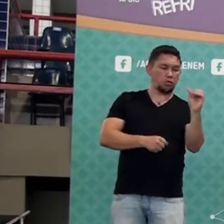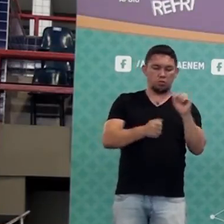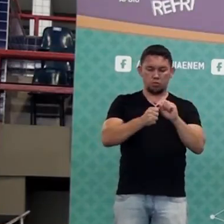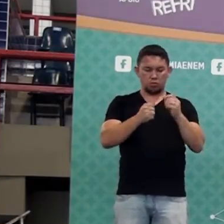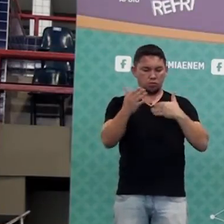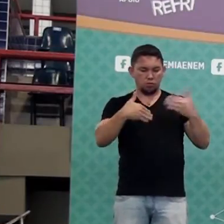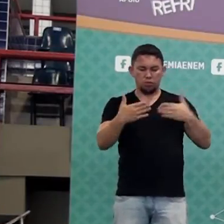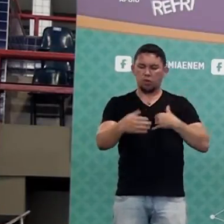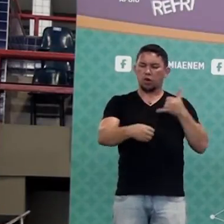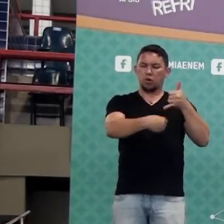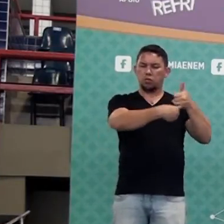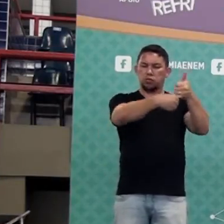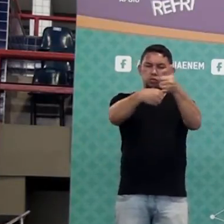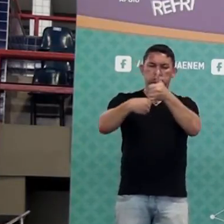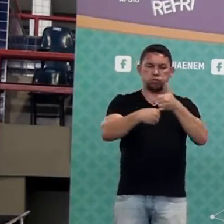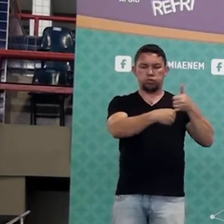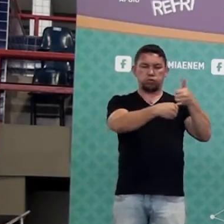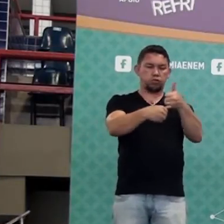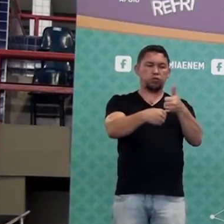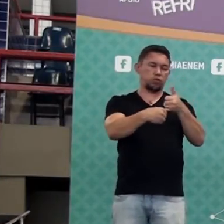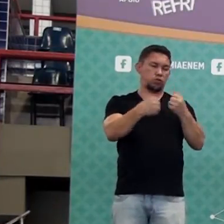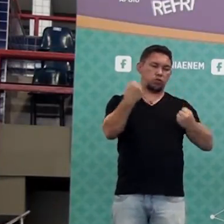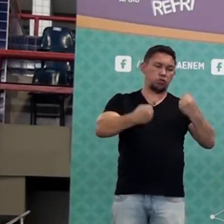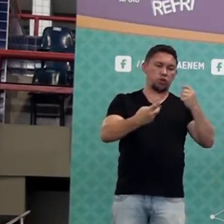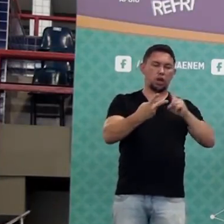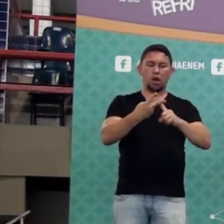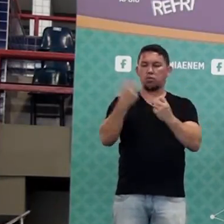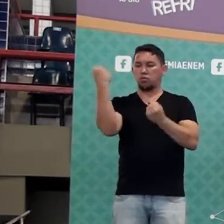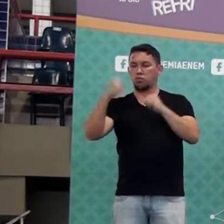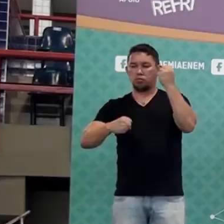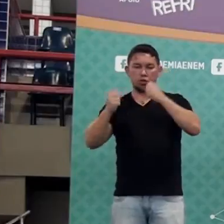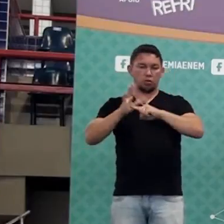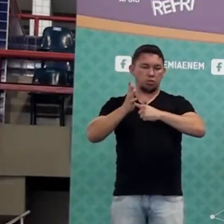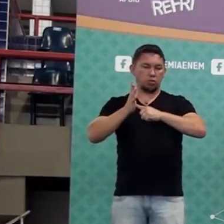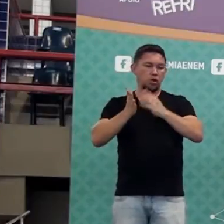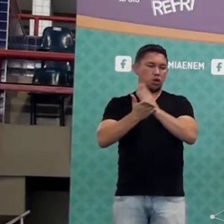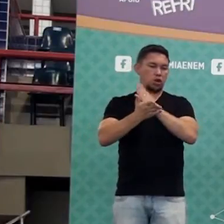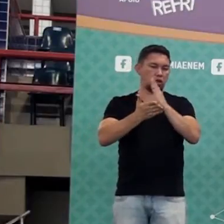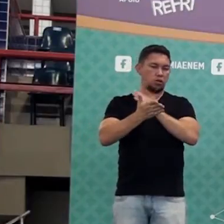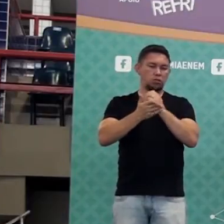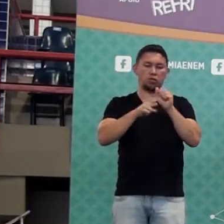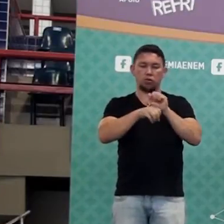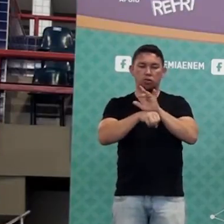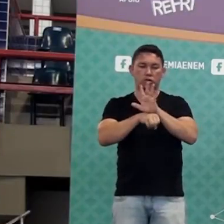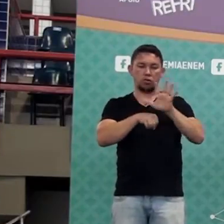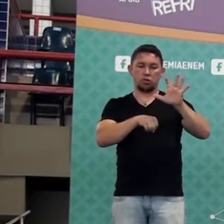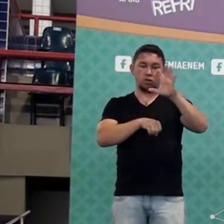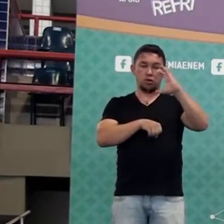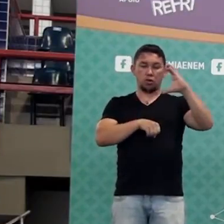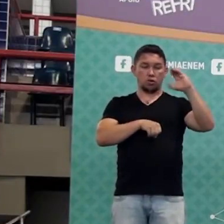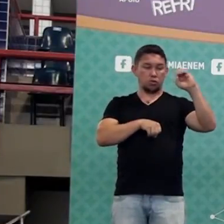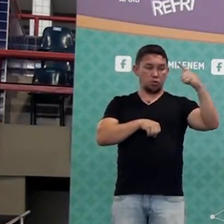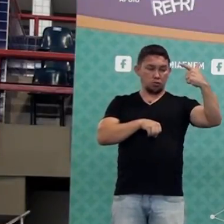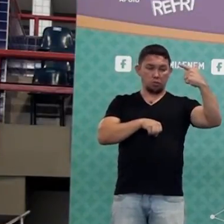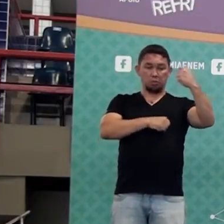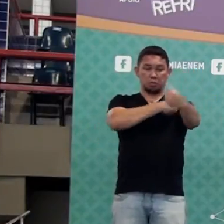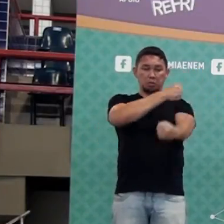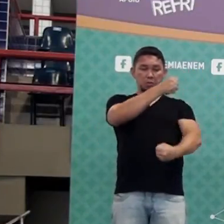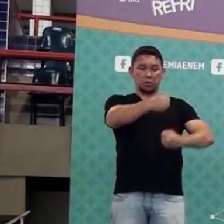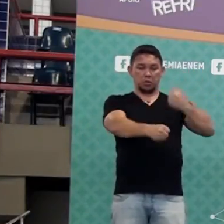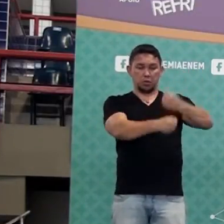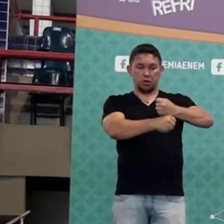os carros, os motores de algumas indústrias, estamos liberando CO2 para a atmosfera. Só que no próximo